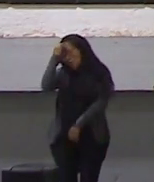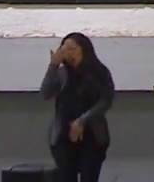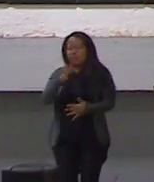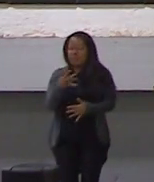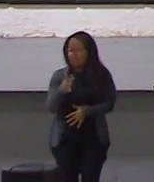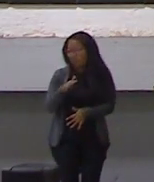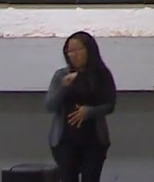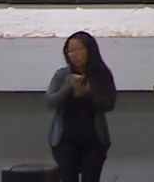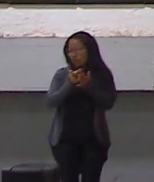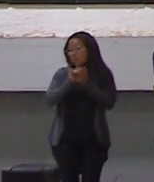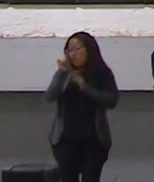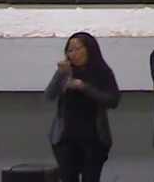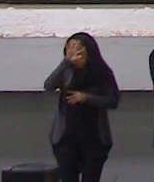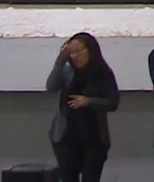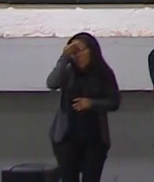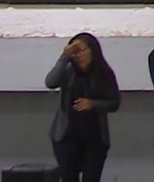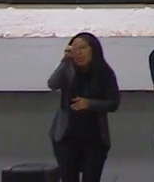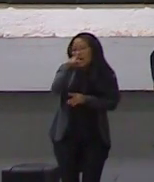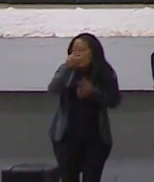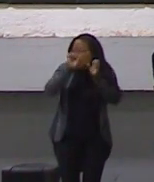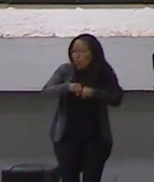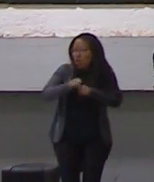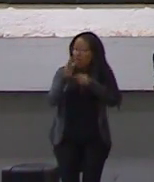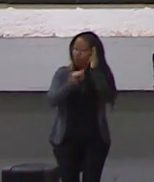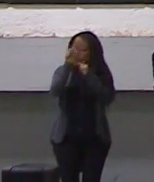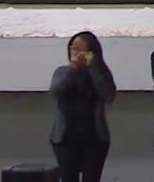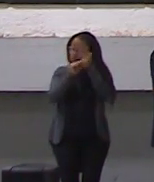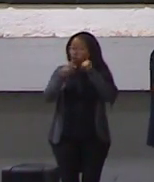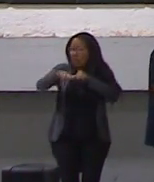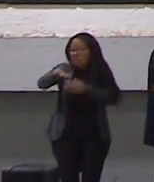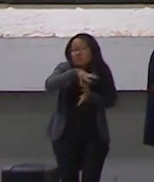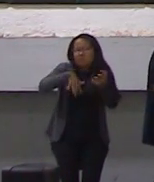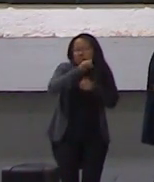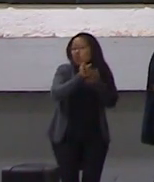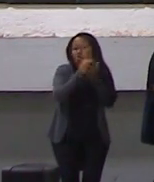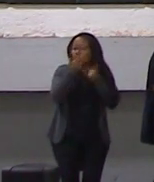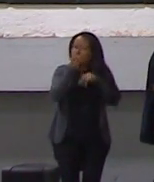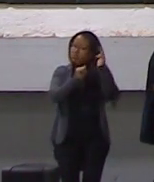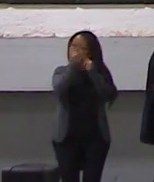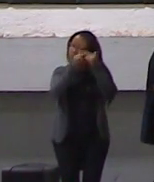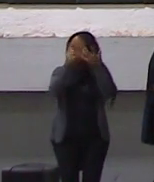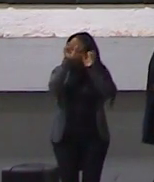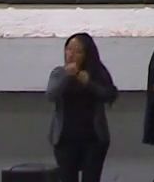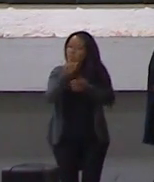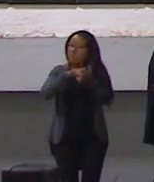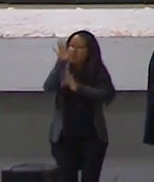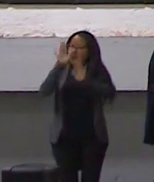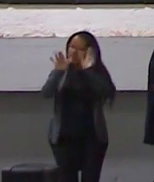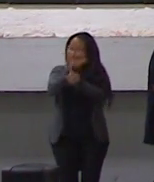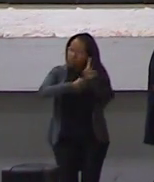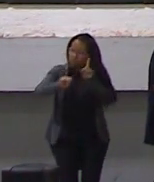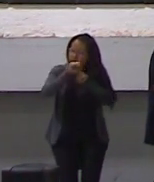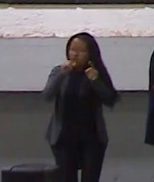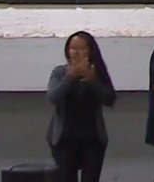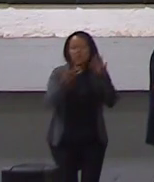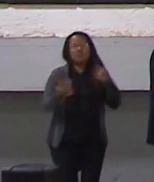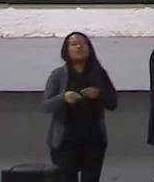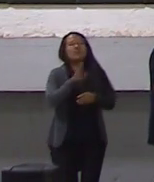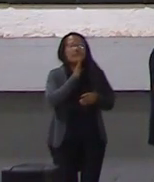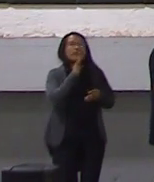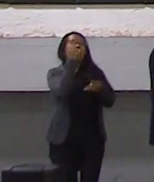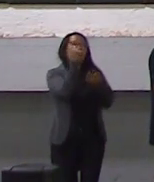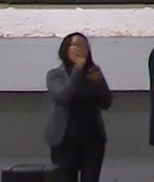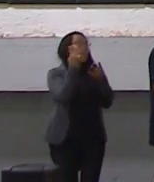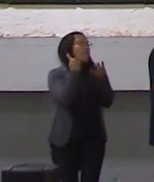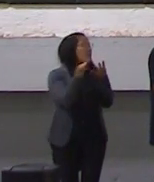construir una disciplina en el enredo de construir una política de participación social igual autores maturana